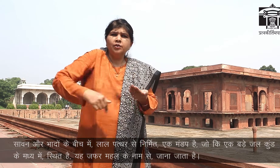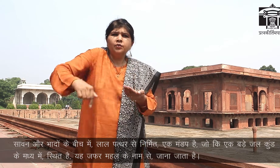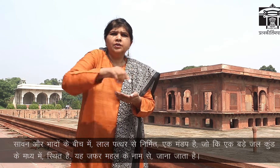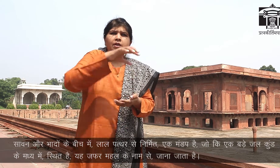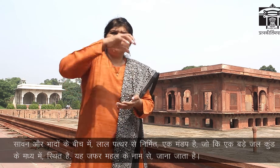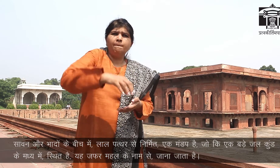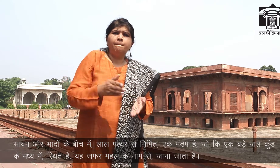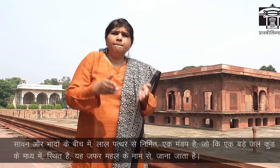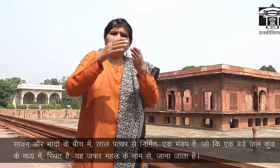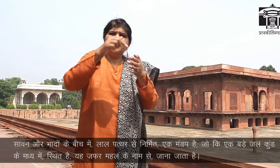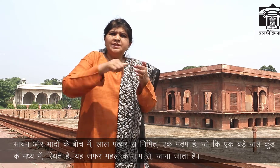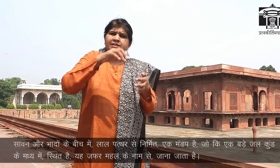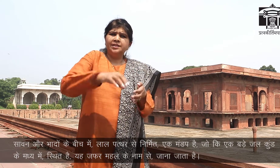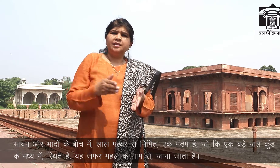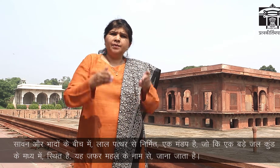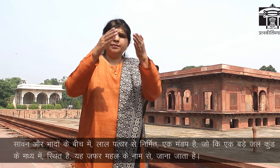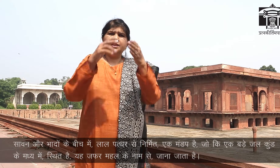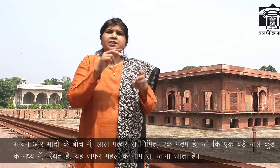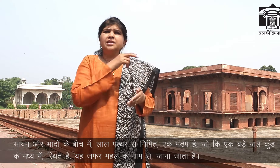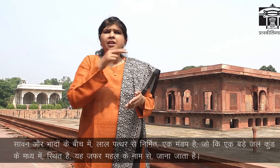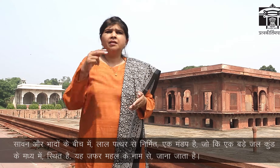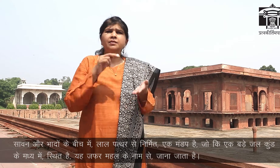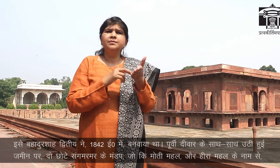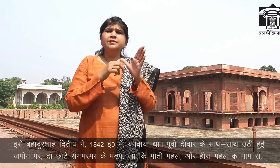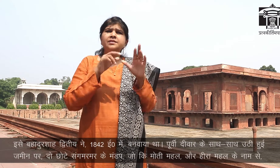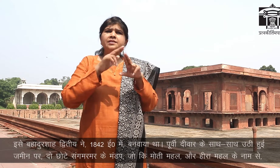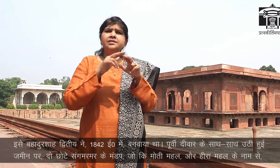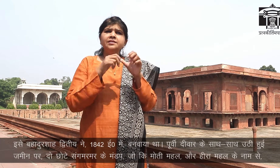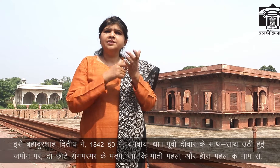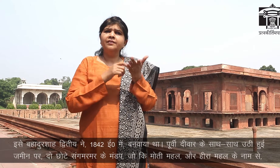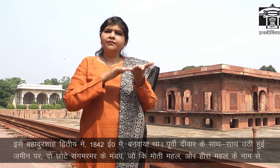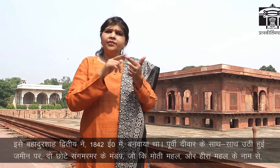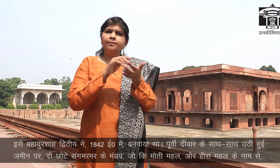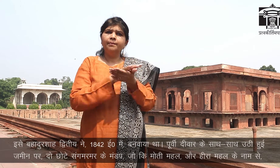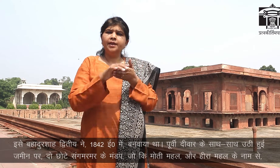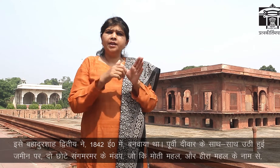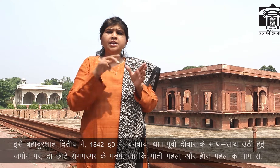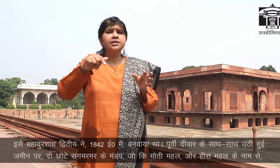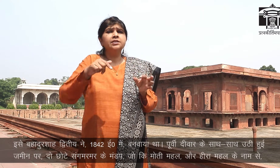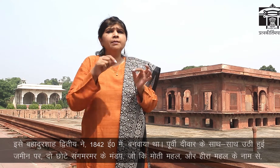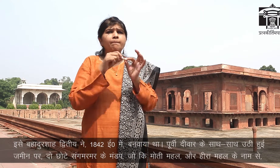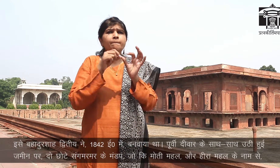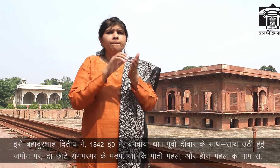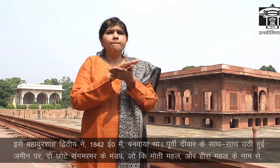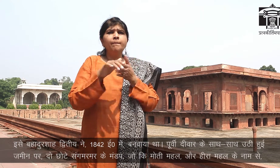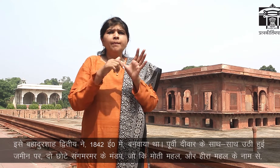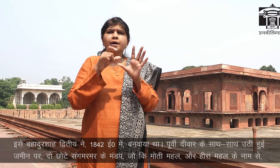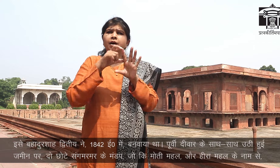यह जफर महल के नाम से जाना जाता है। इसे बहादुर शाह द्वितीय ने 1842 ईस्वी में बनवाया